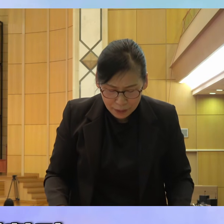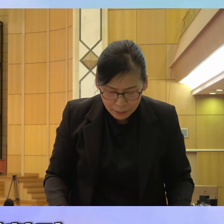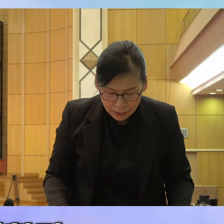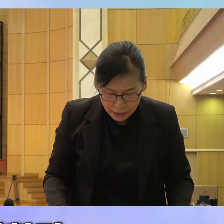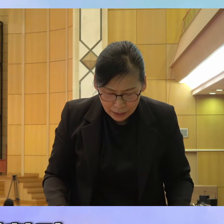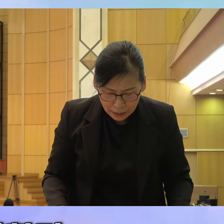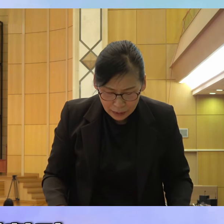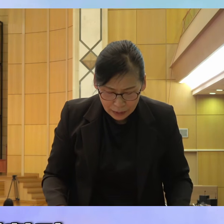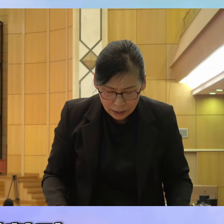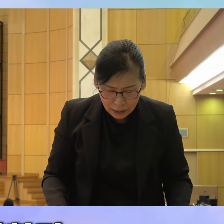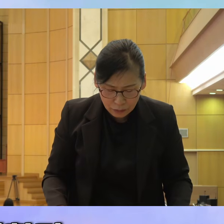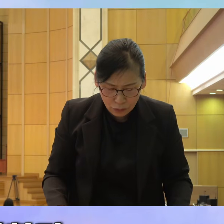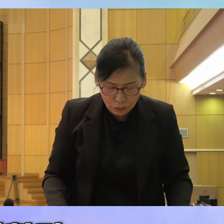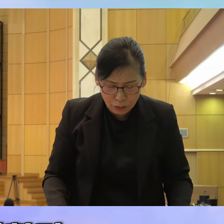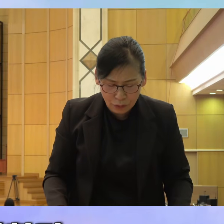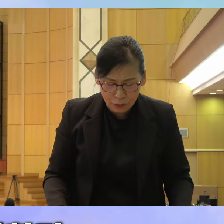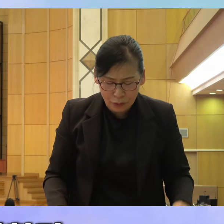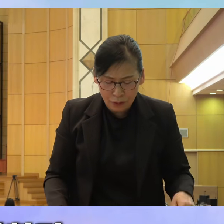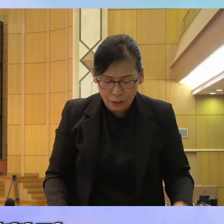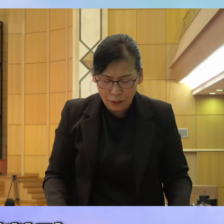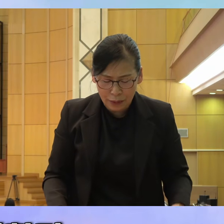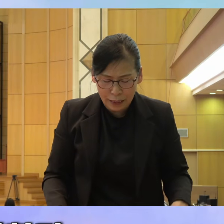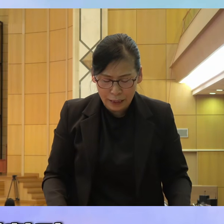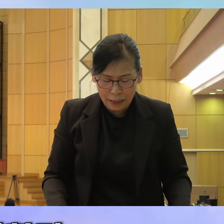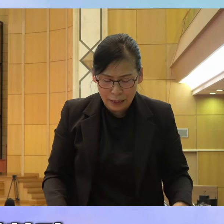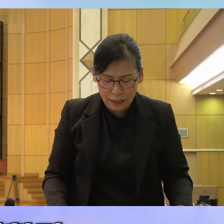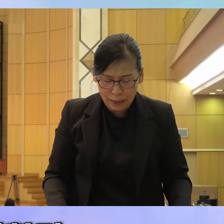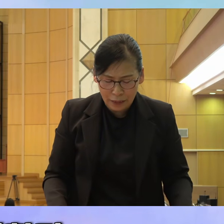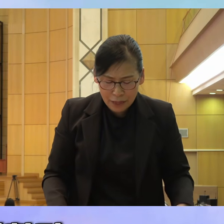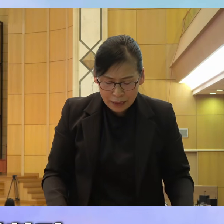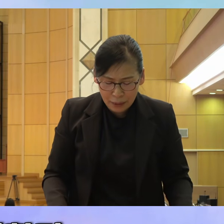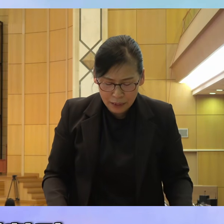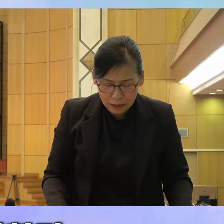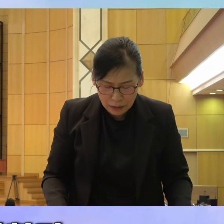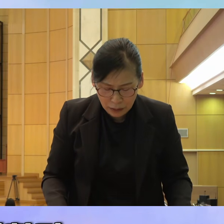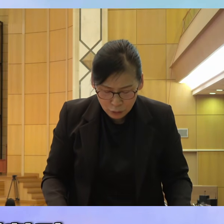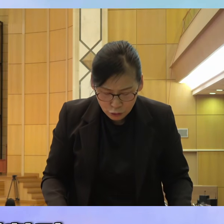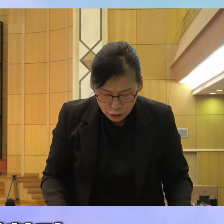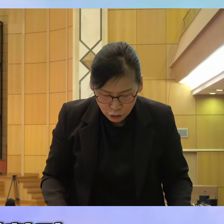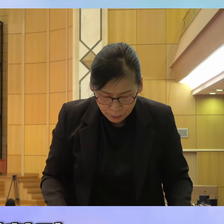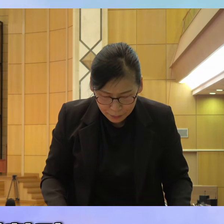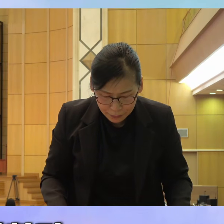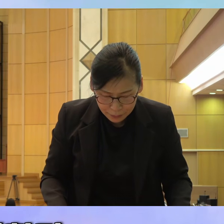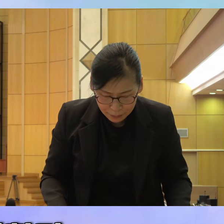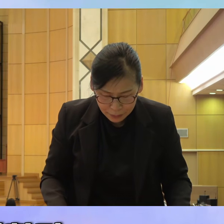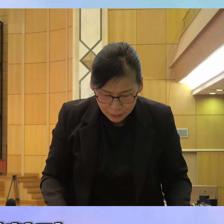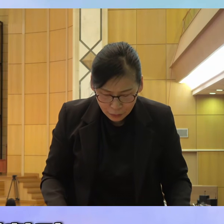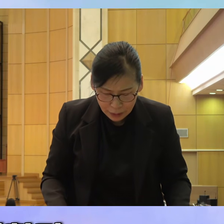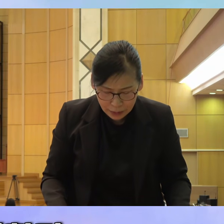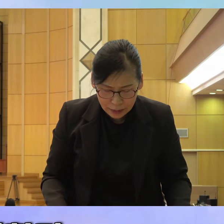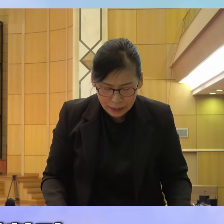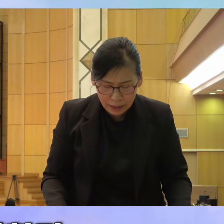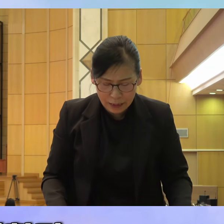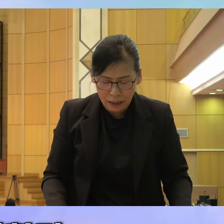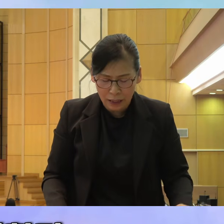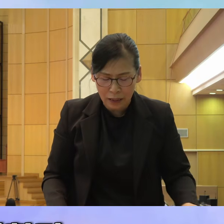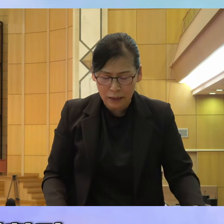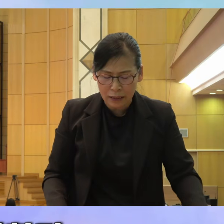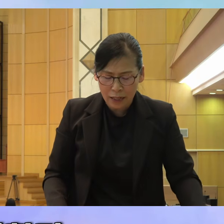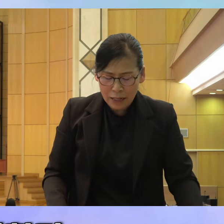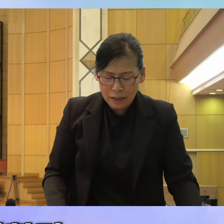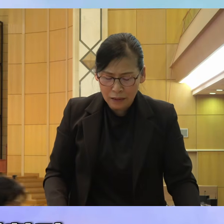떠나가게 하고 오직 이제는 주님 마음속에 주님 마음에서 또 우리 마음을 채워넣고 그래서 우리